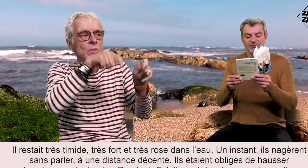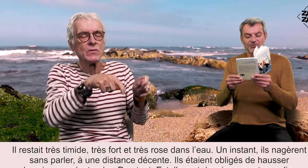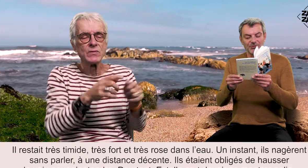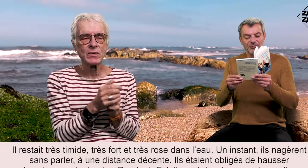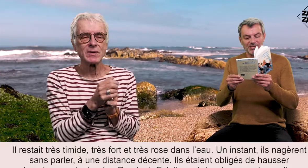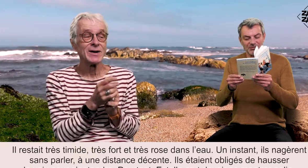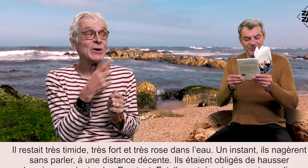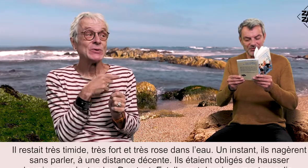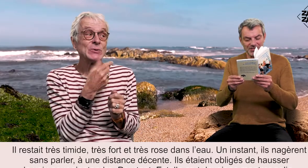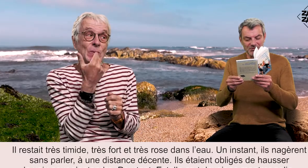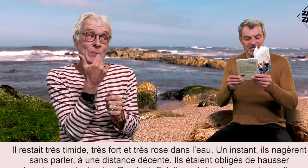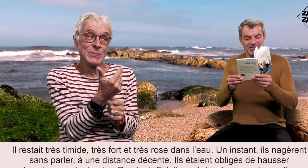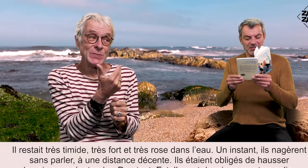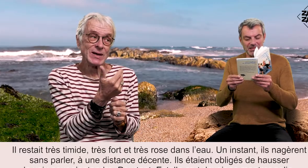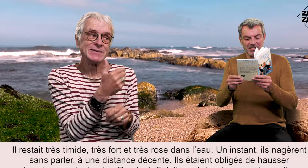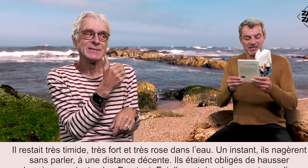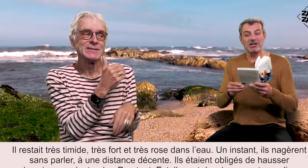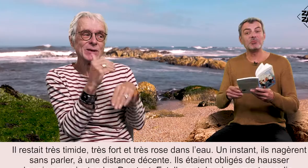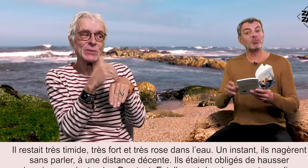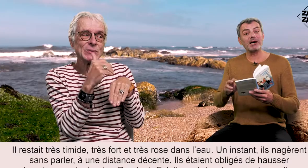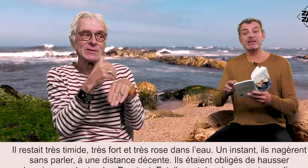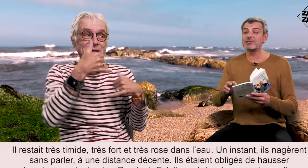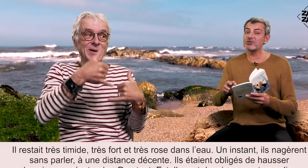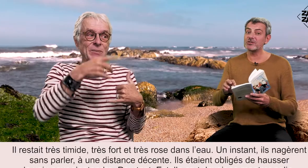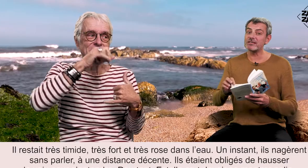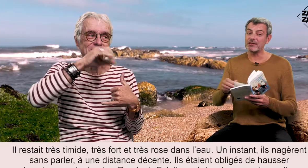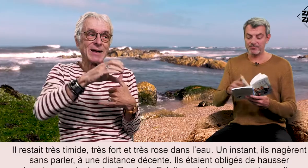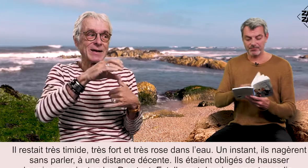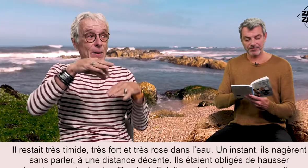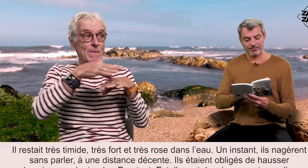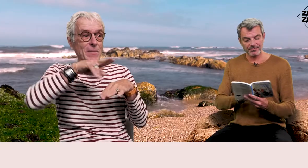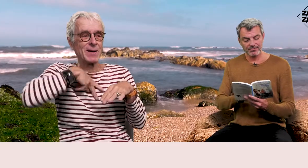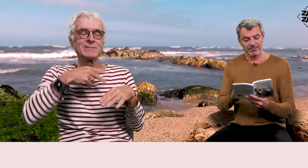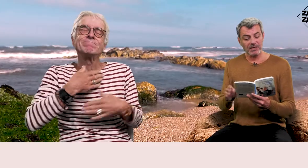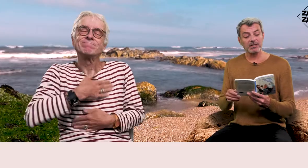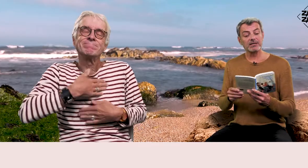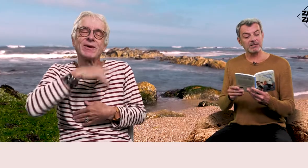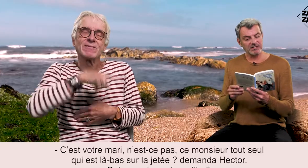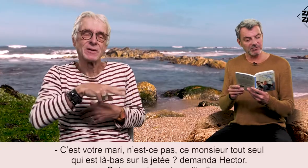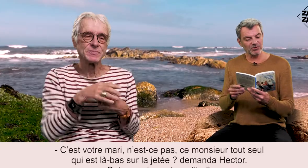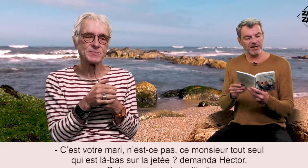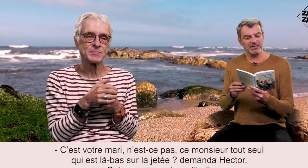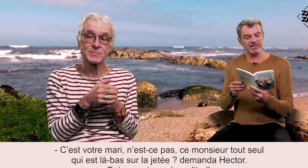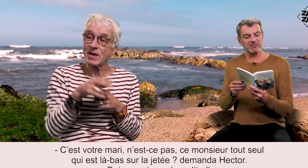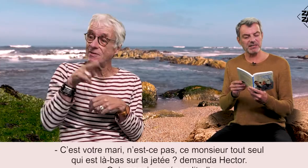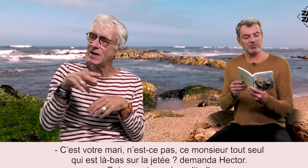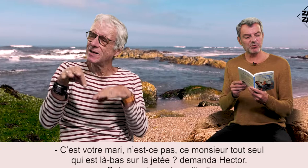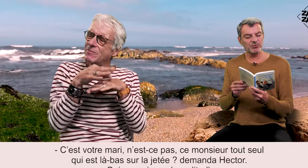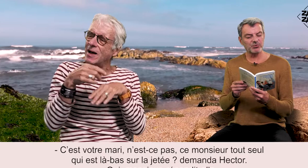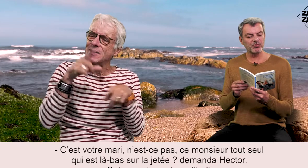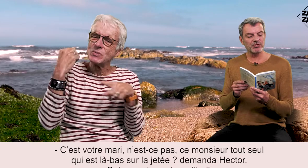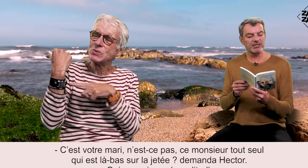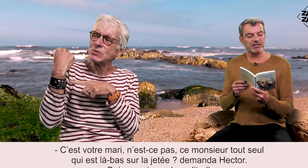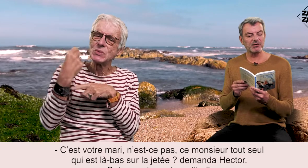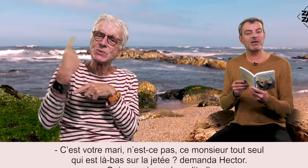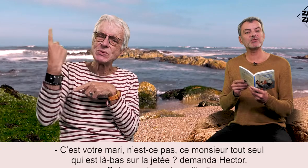« Nous vous remercions de nous avoir indiqué, Piriac. Mon mari est enchanté. »'est votre mari, n'est-ce pas, ce